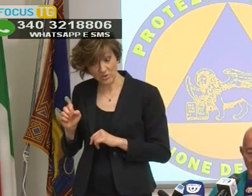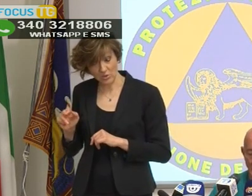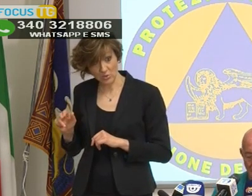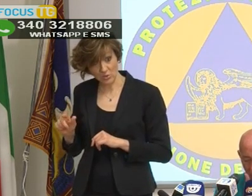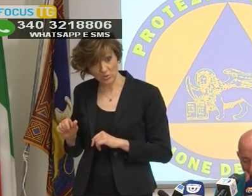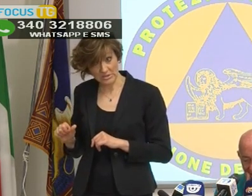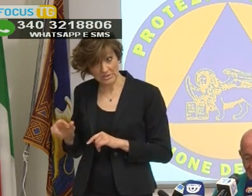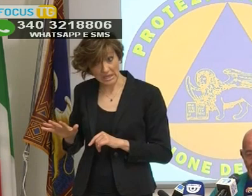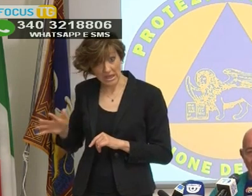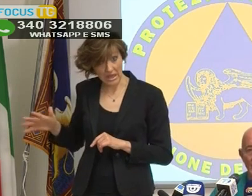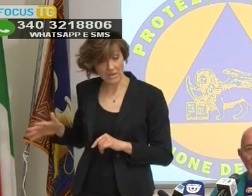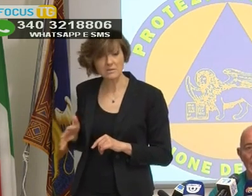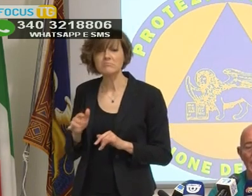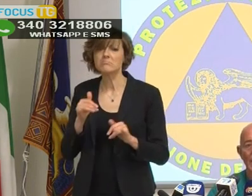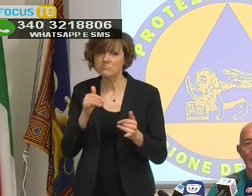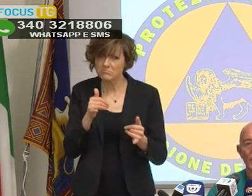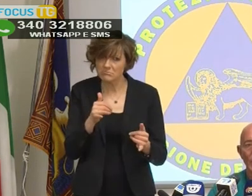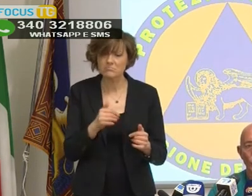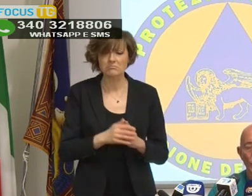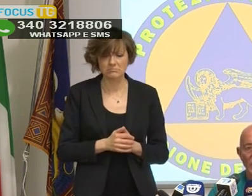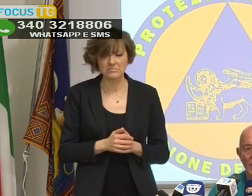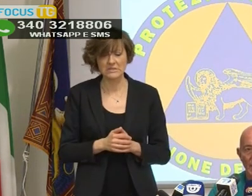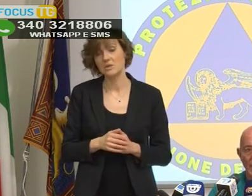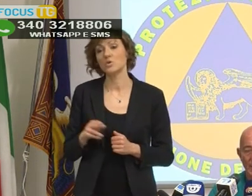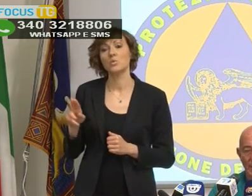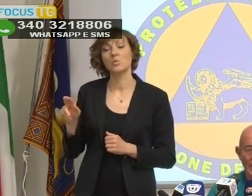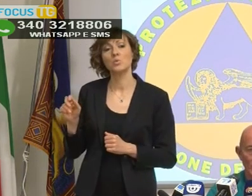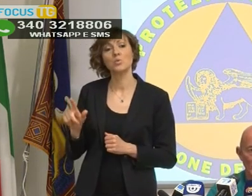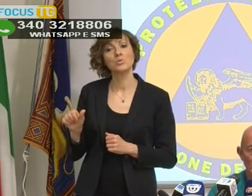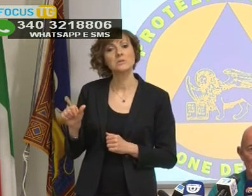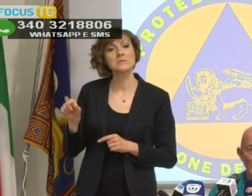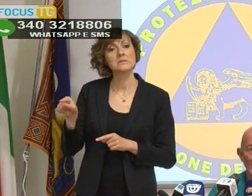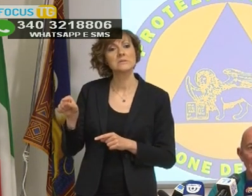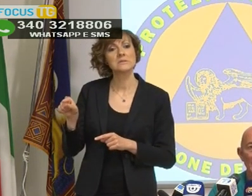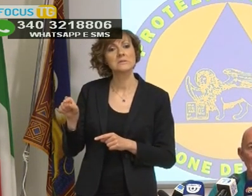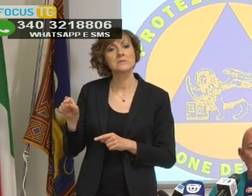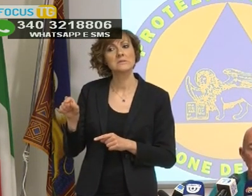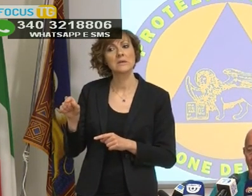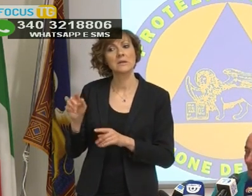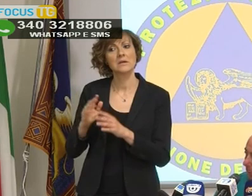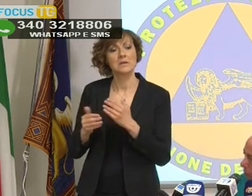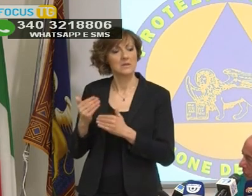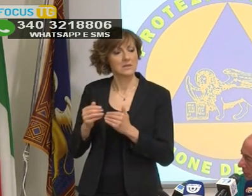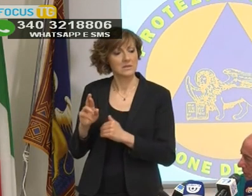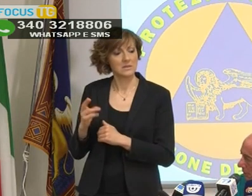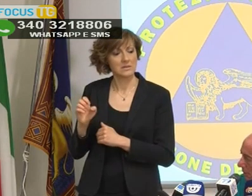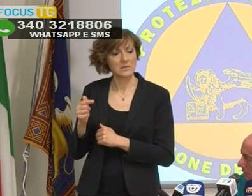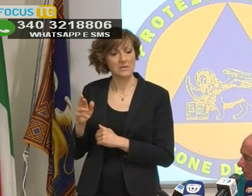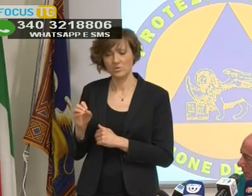sì, sia l'ULS, il direttore Scibetta, che è la